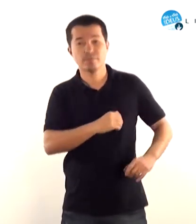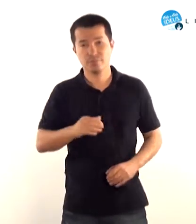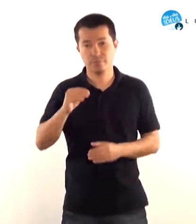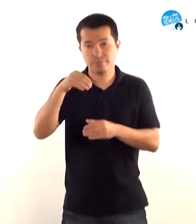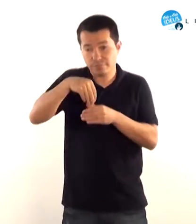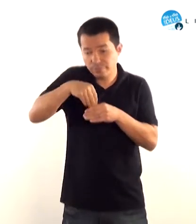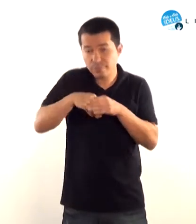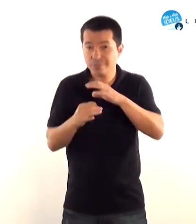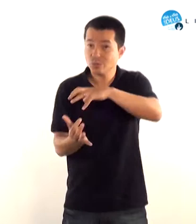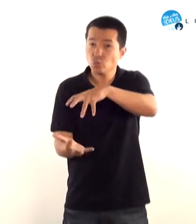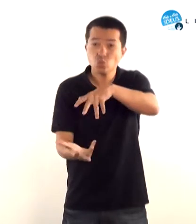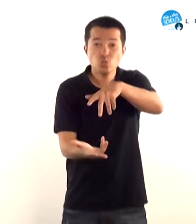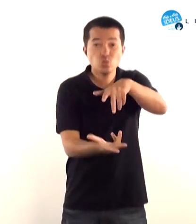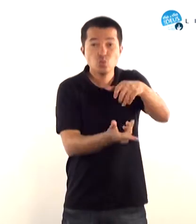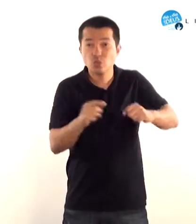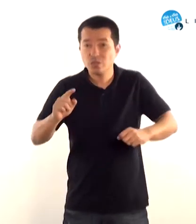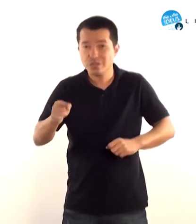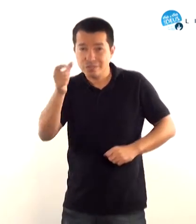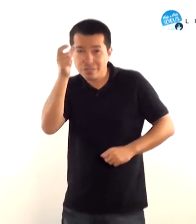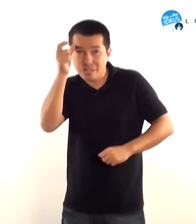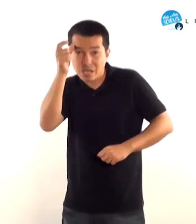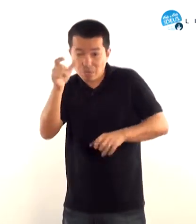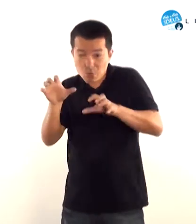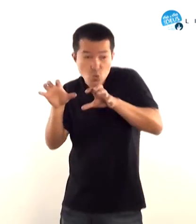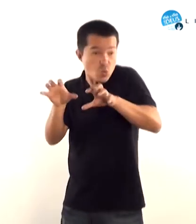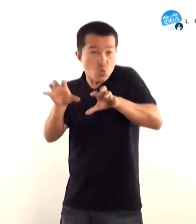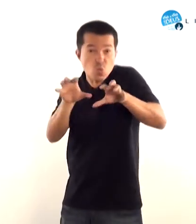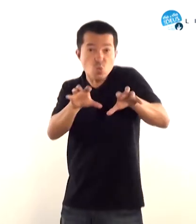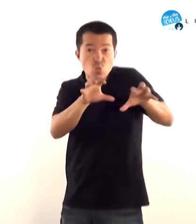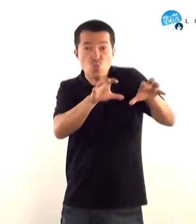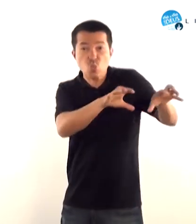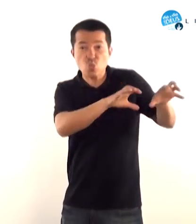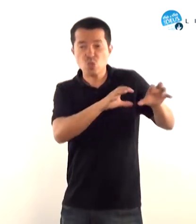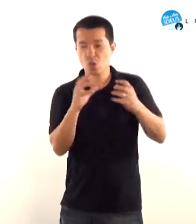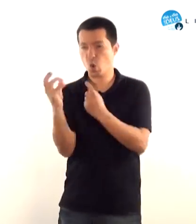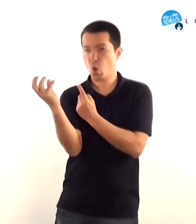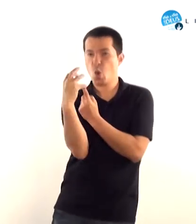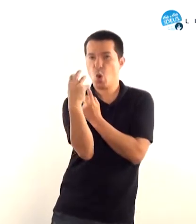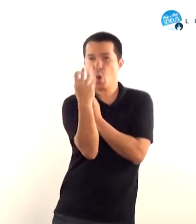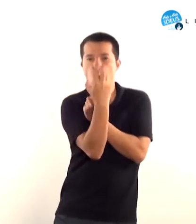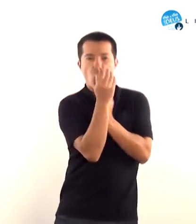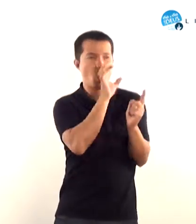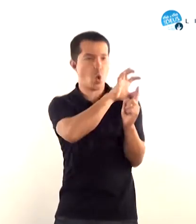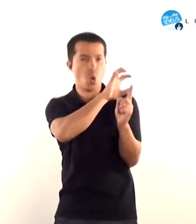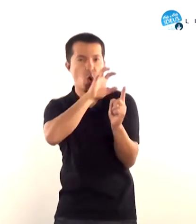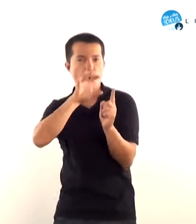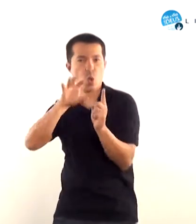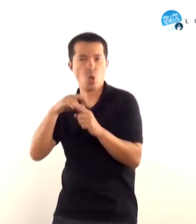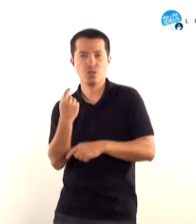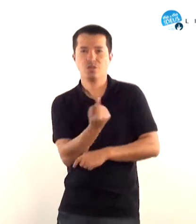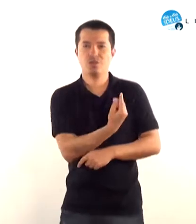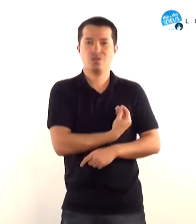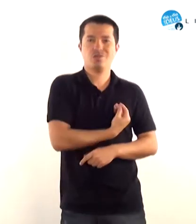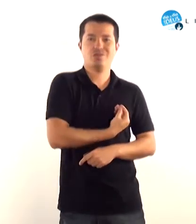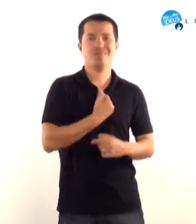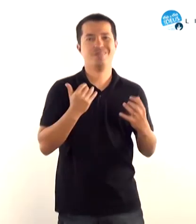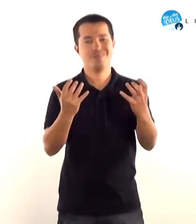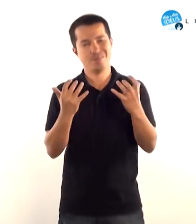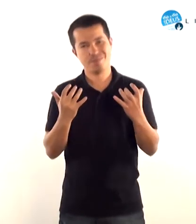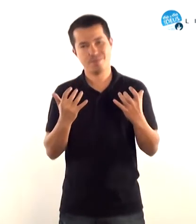uma inteligência por trás que está controlando esse sistema de valores. E é por isso que a Bíblia vai